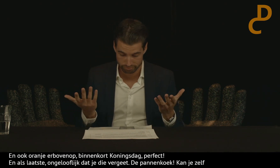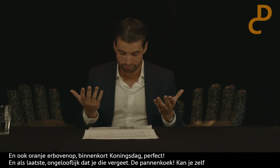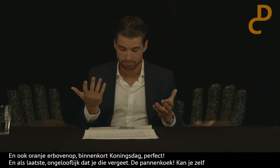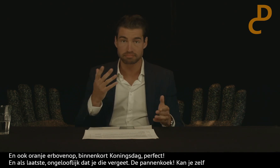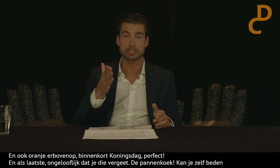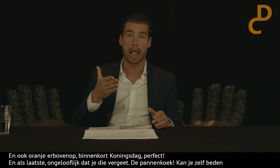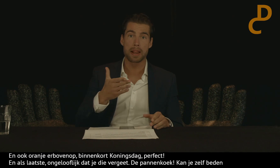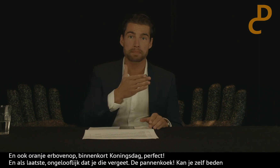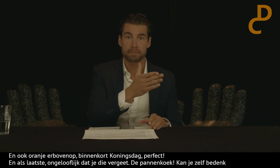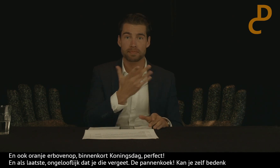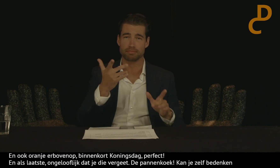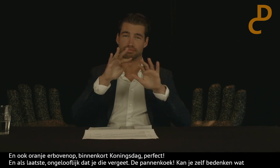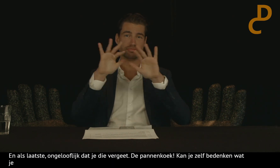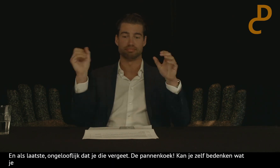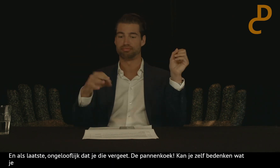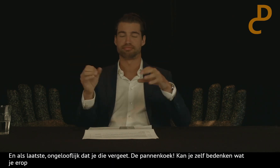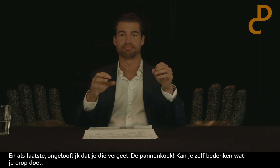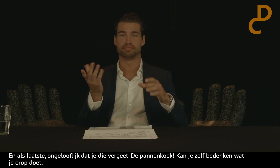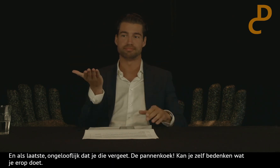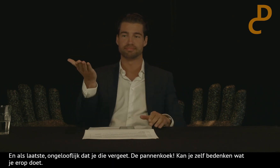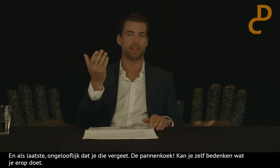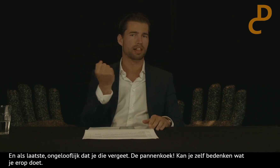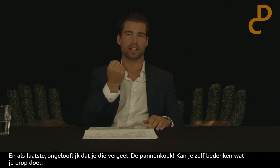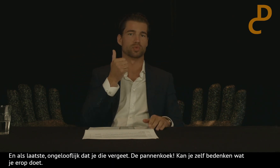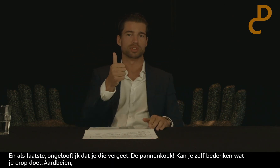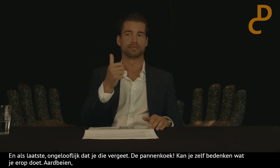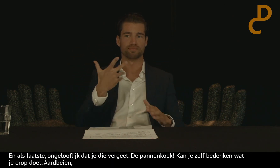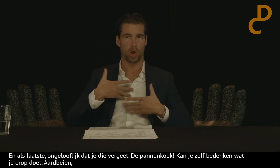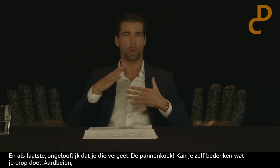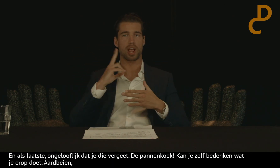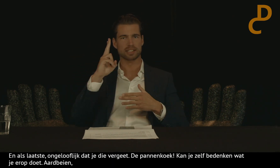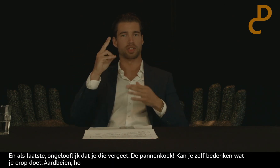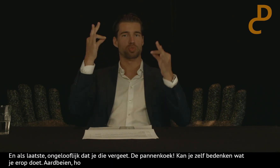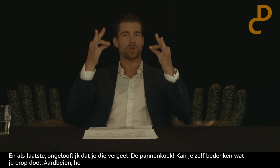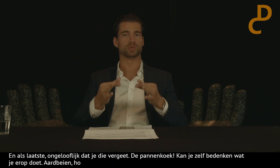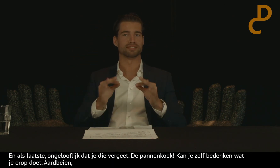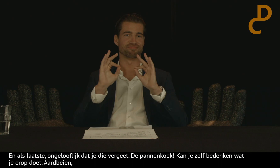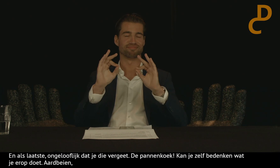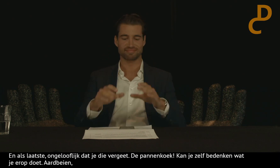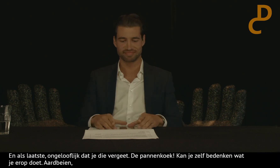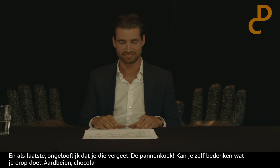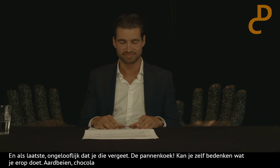chocola. Zalm. Je kan verschillende toppings geven. Is altijd goed.